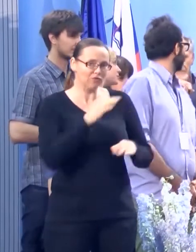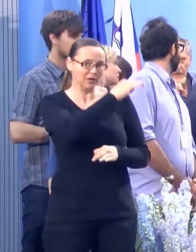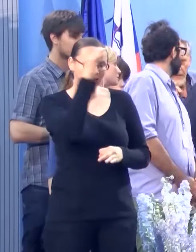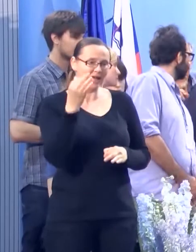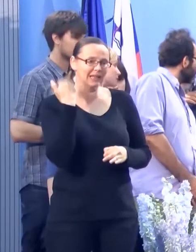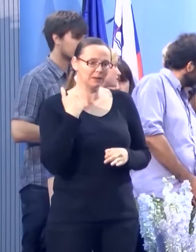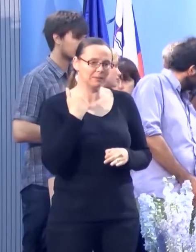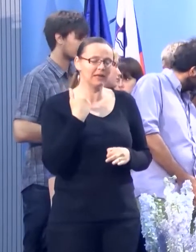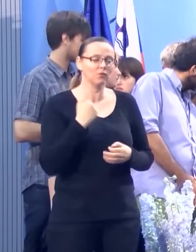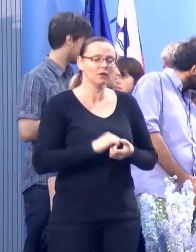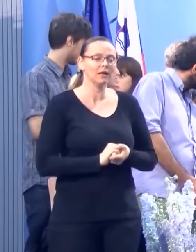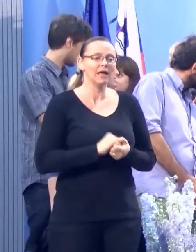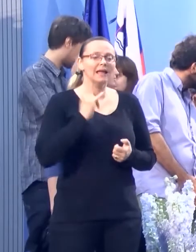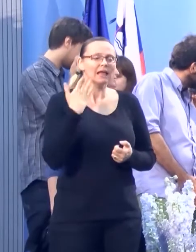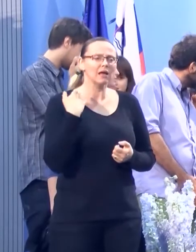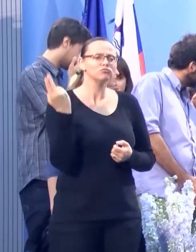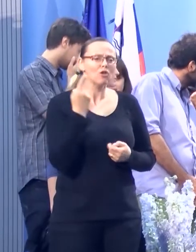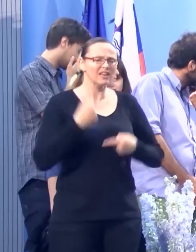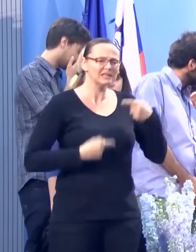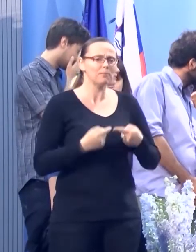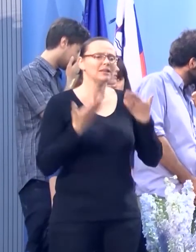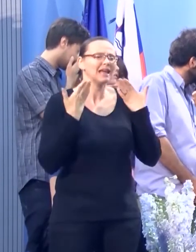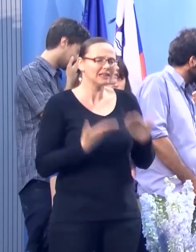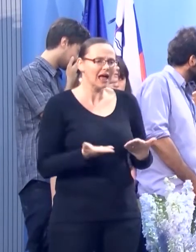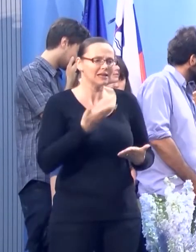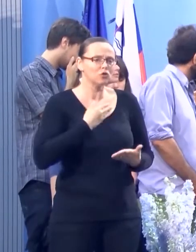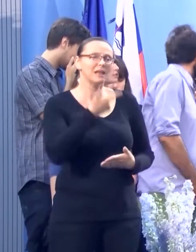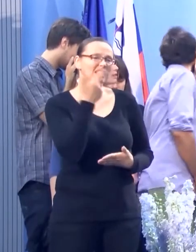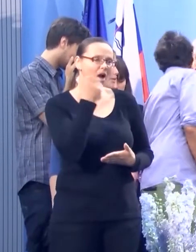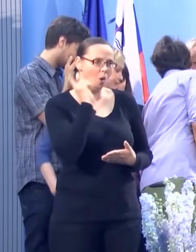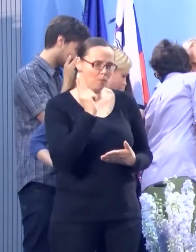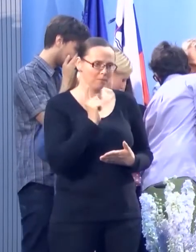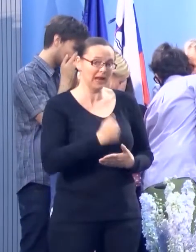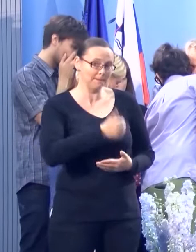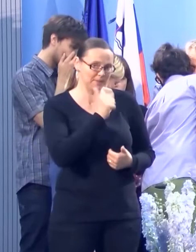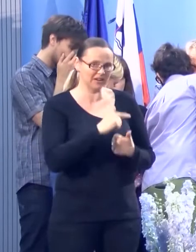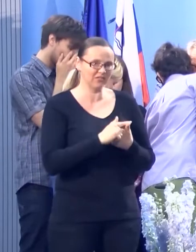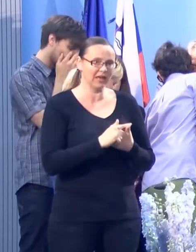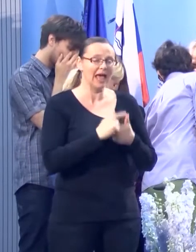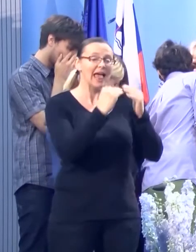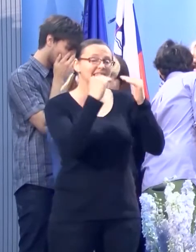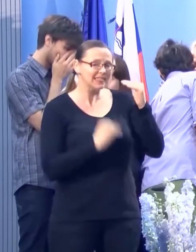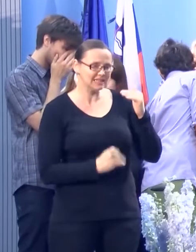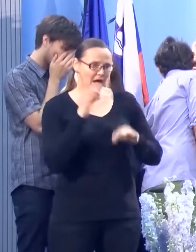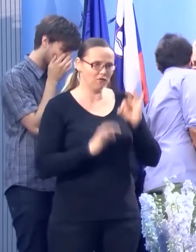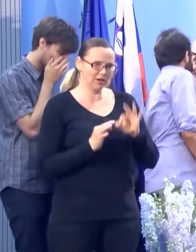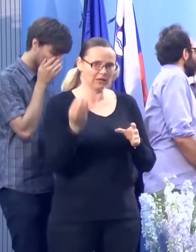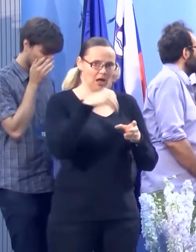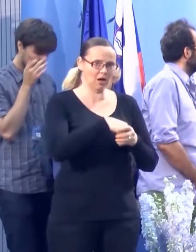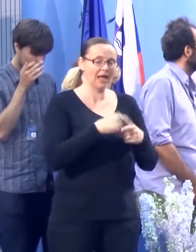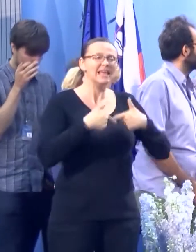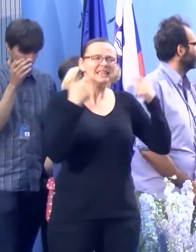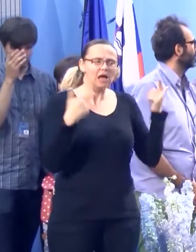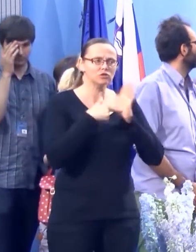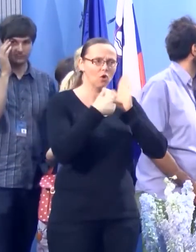da je etablirana slovenska politika danes dobila najmanj dva opomina. Prvi opomin je nizka volilna udeležba, ki jasno